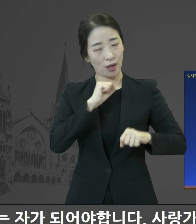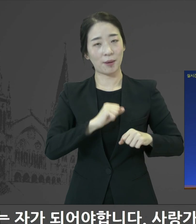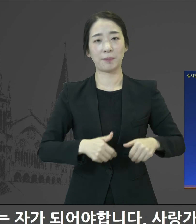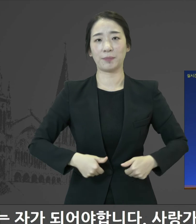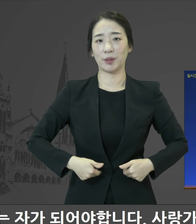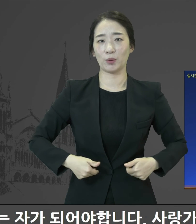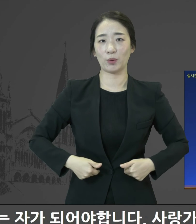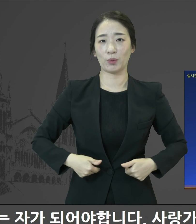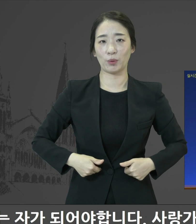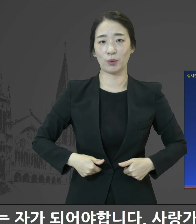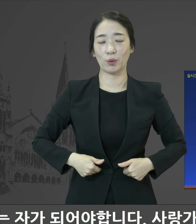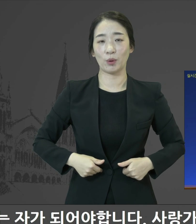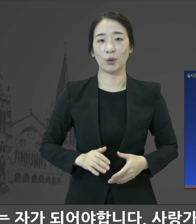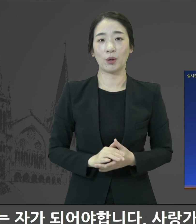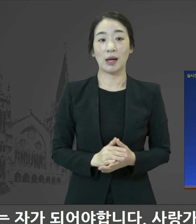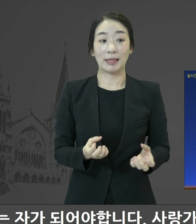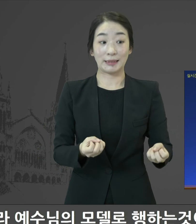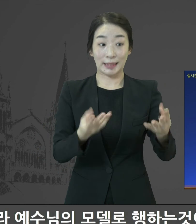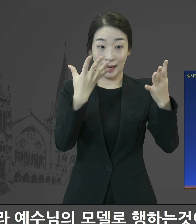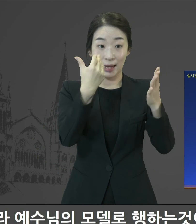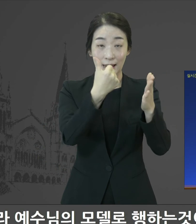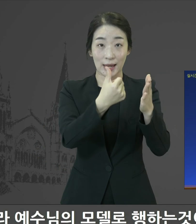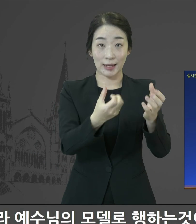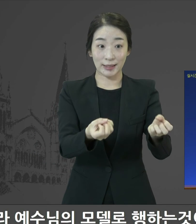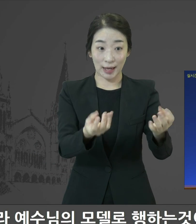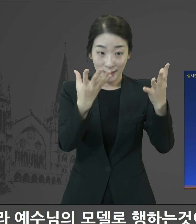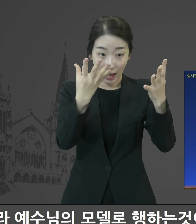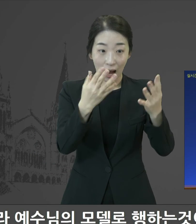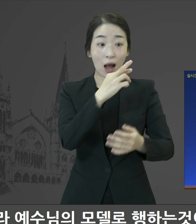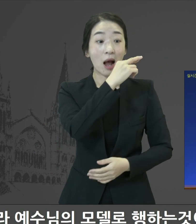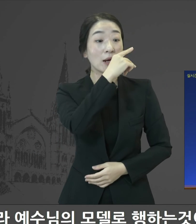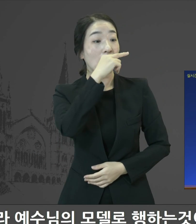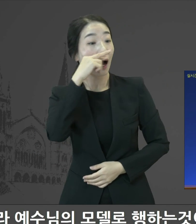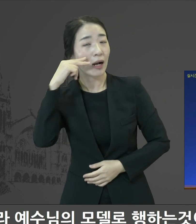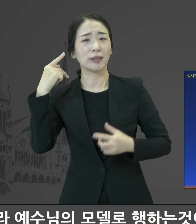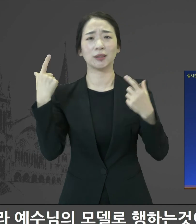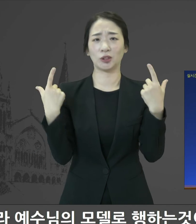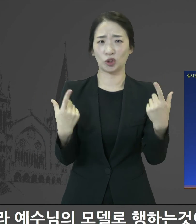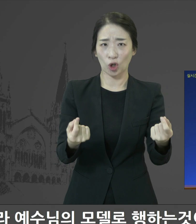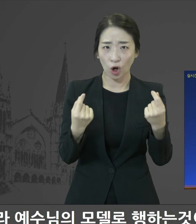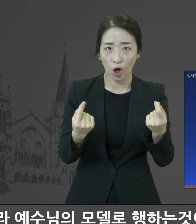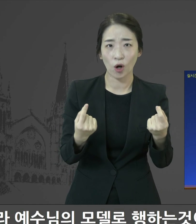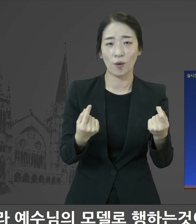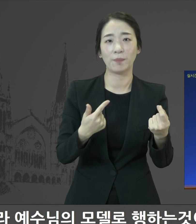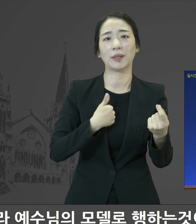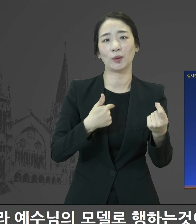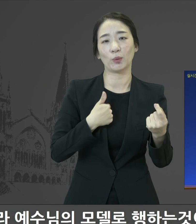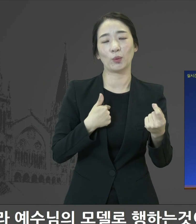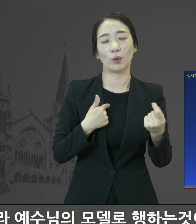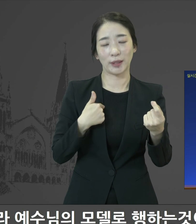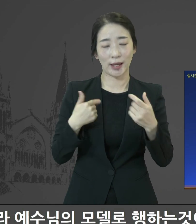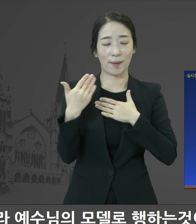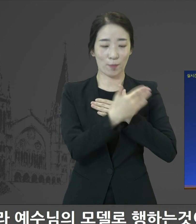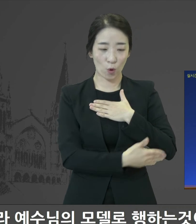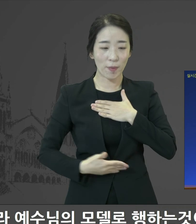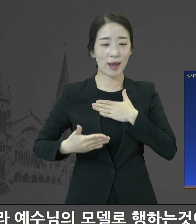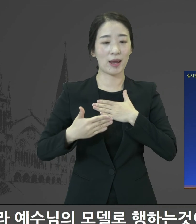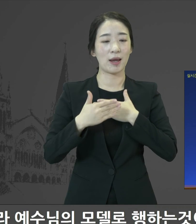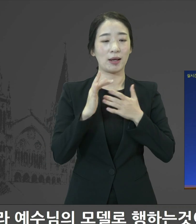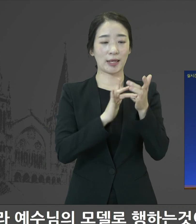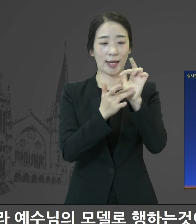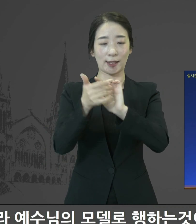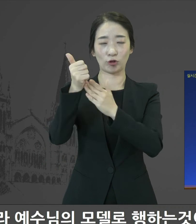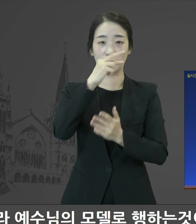제사가 남겨놓은 향기가 우리 삶에도 배어 우러나게 되어 있다는 겁니다. 여러분, 이런